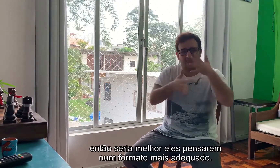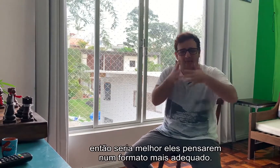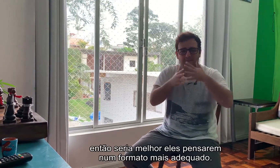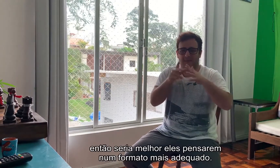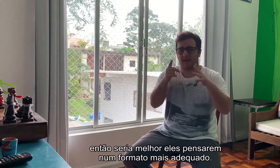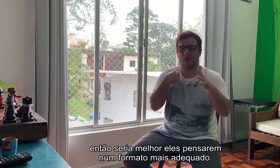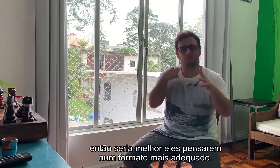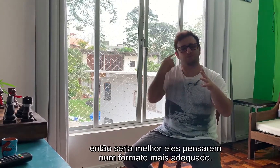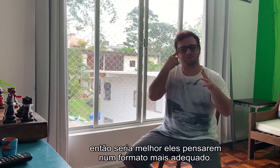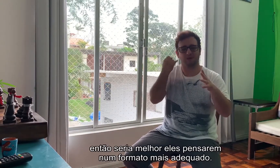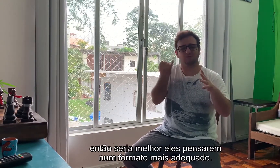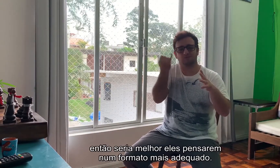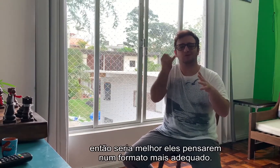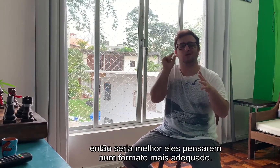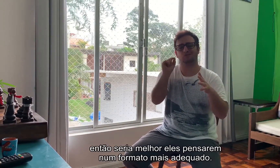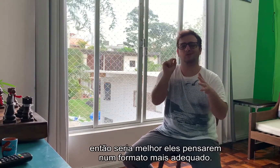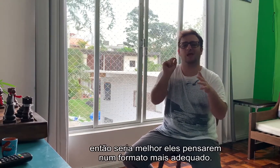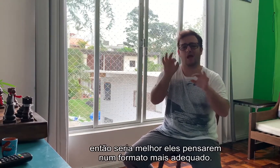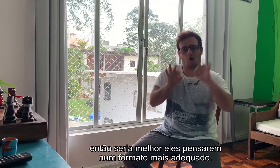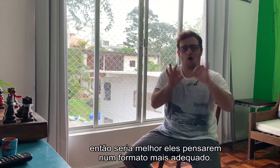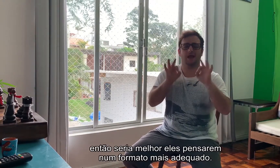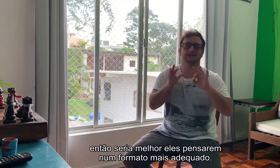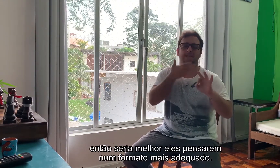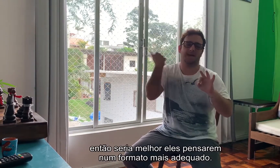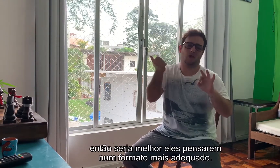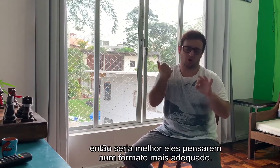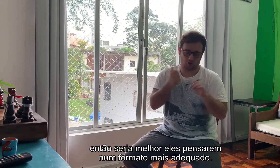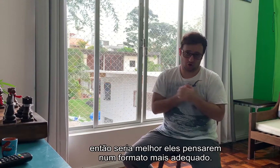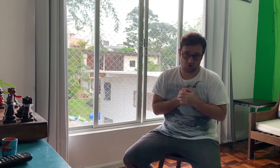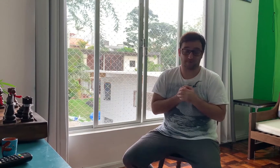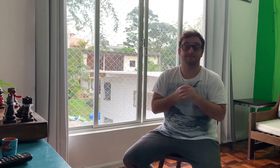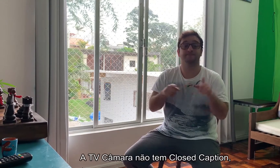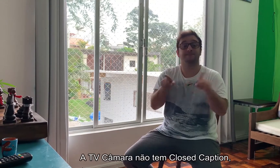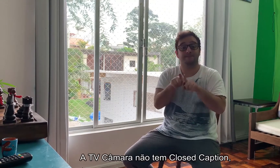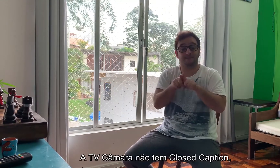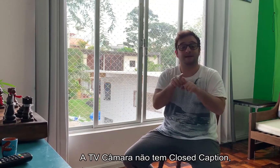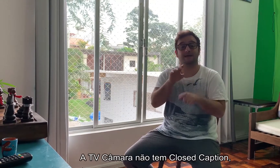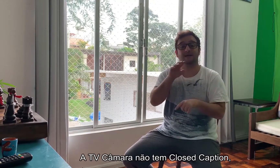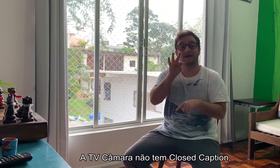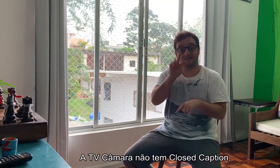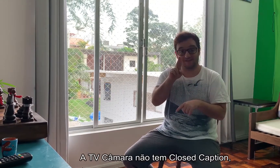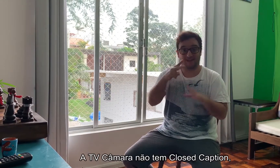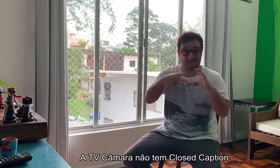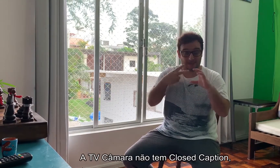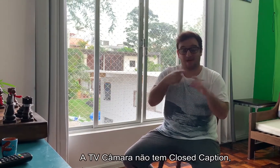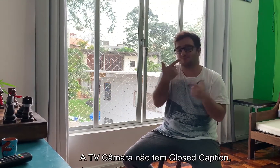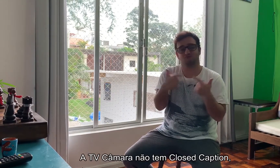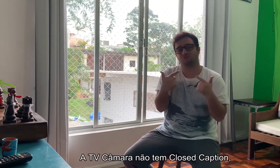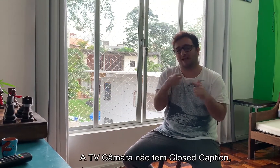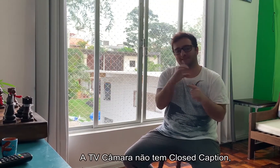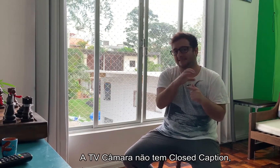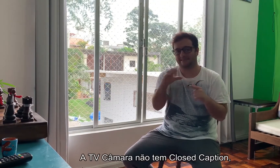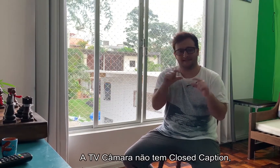bom então seria melhor eles pensar em um formato mais adequado a TV Câmara não tem Close